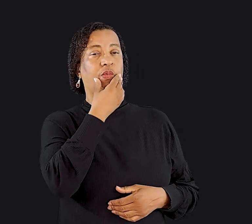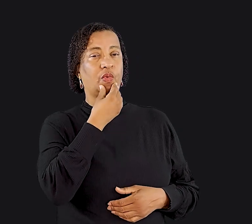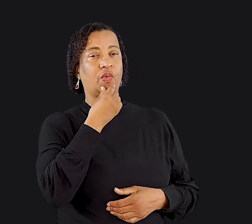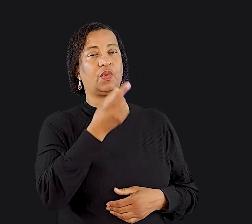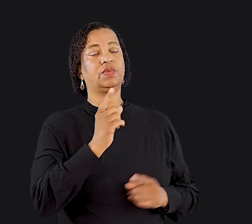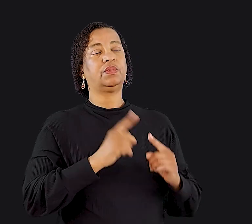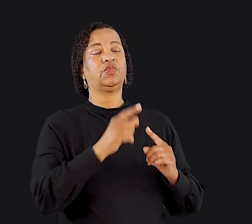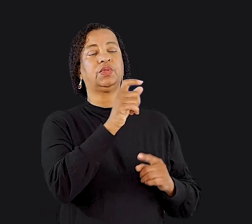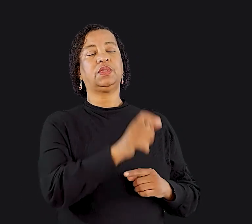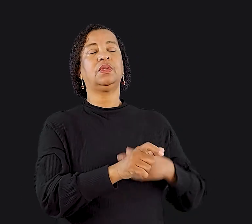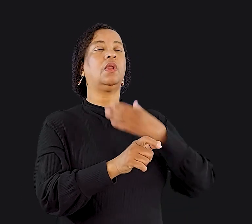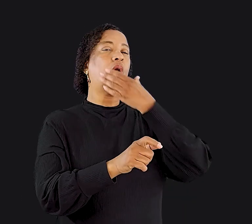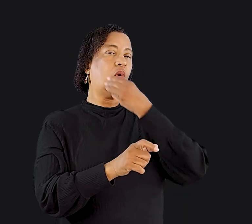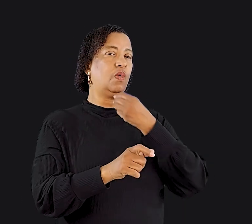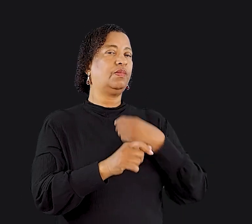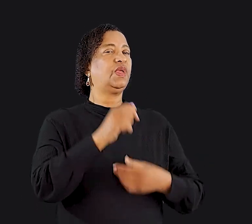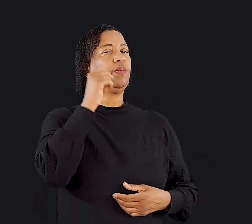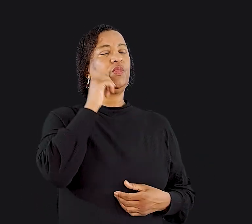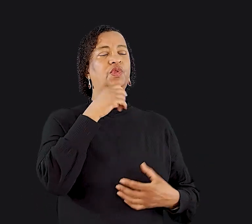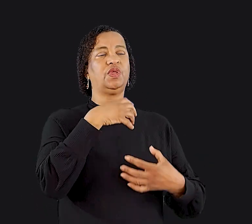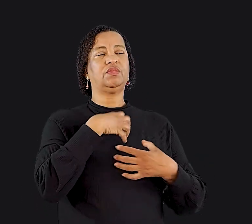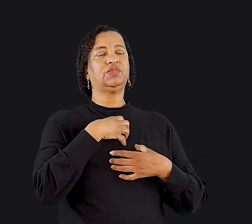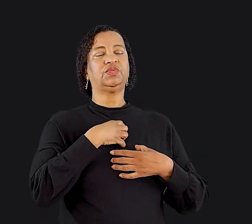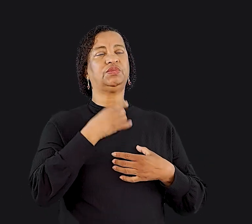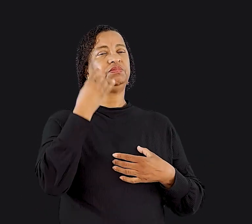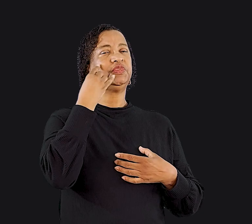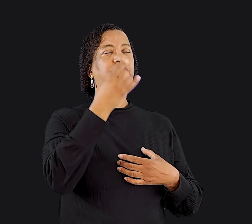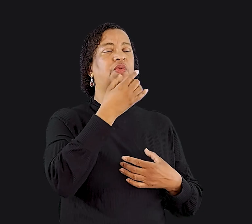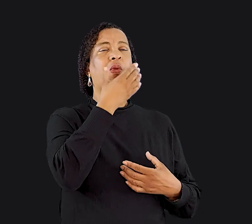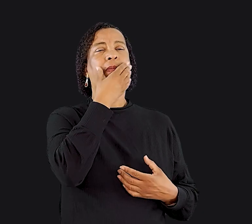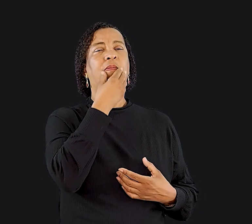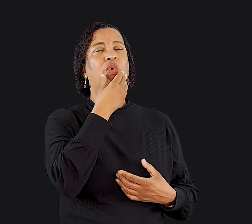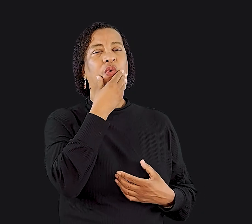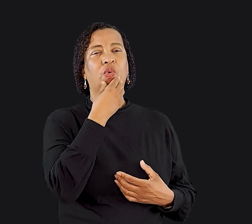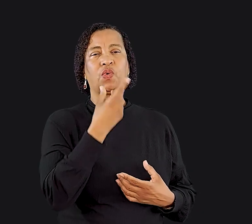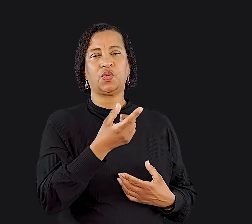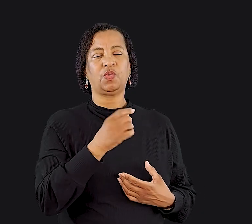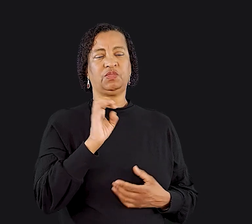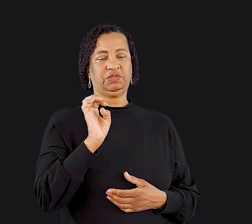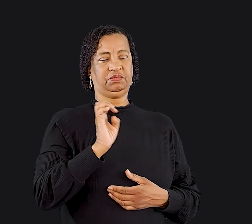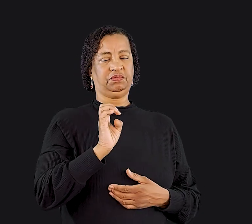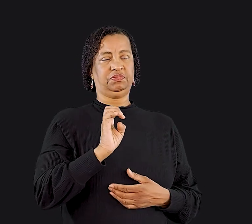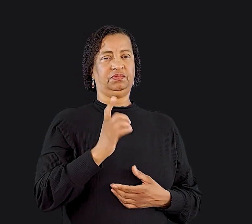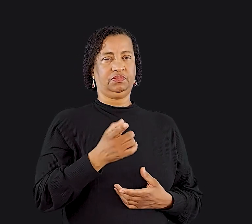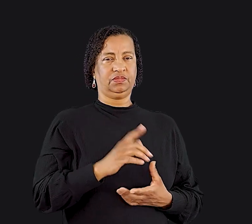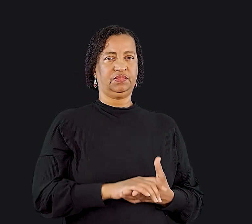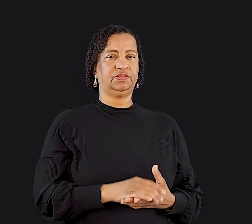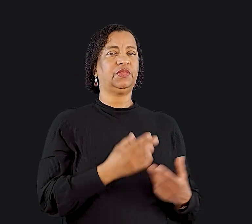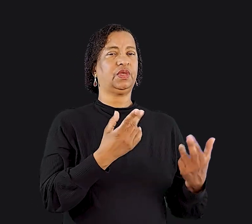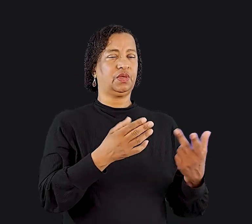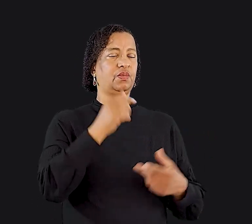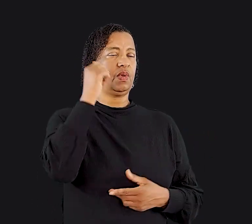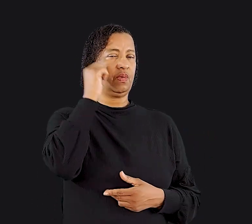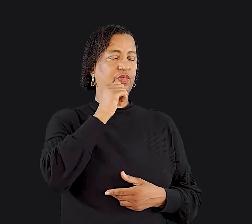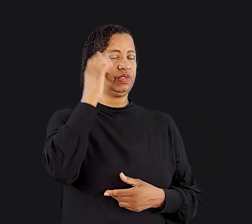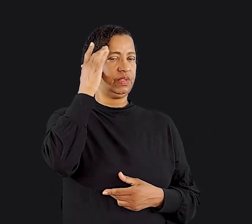é a sua masculinidade. Mulheres não se sentem atraídas por homens efeminados. Assim como mulheres